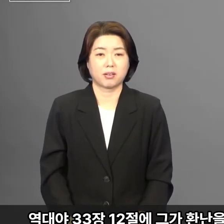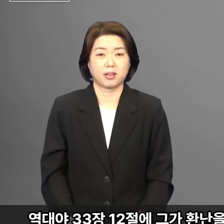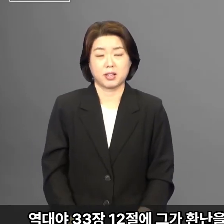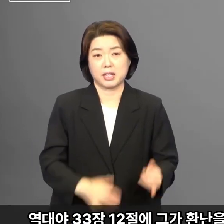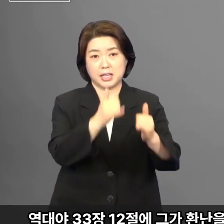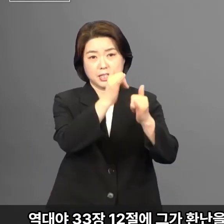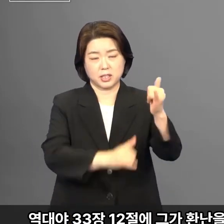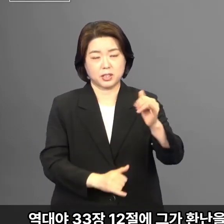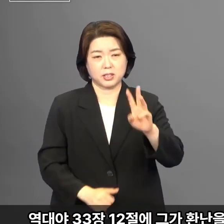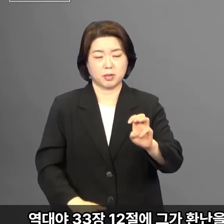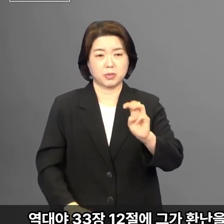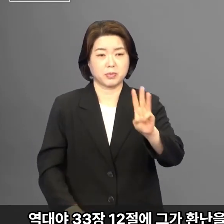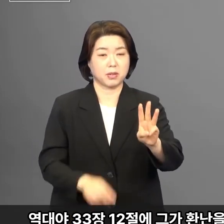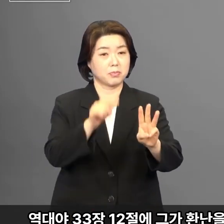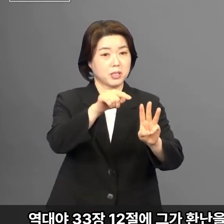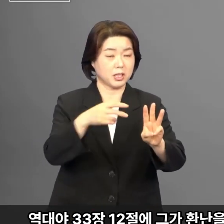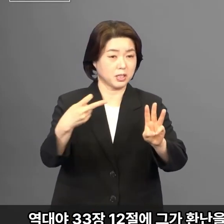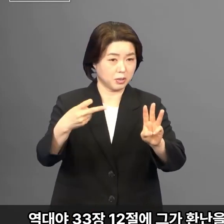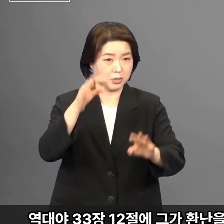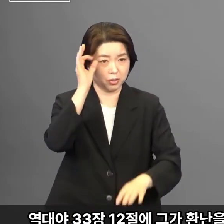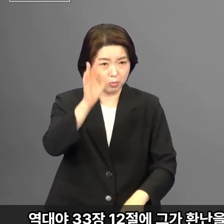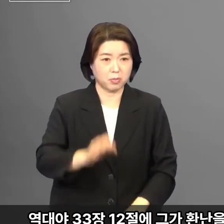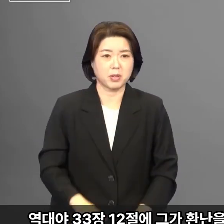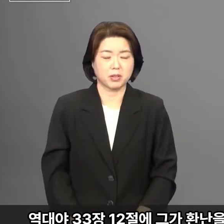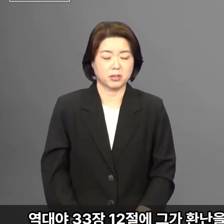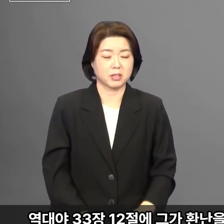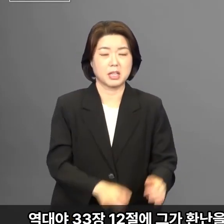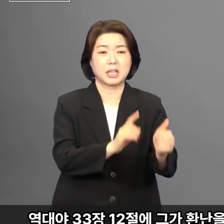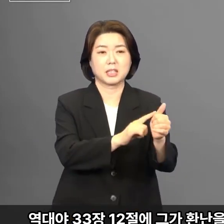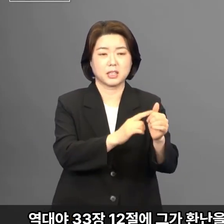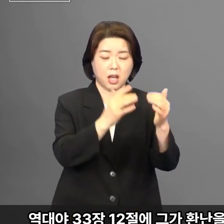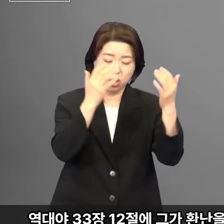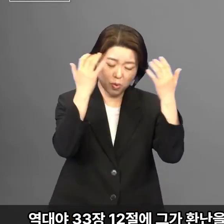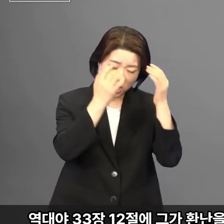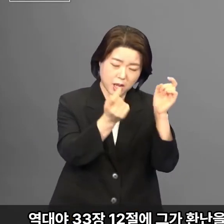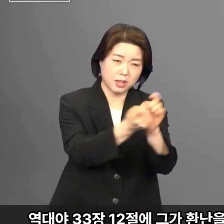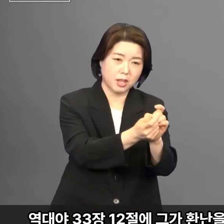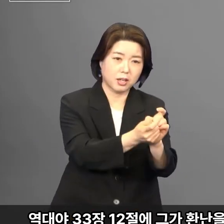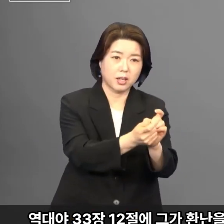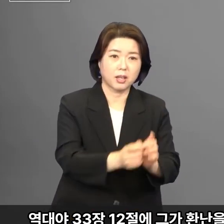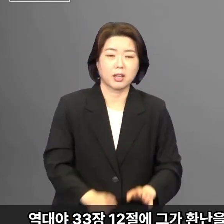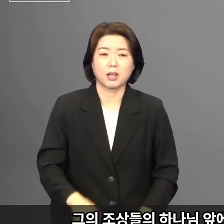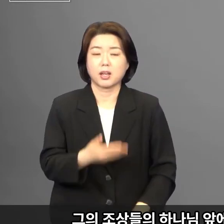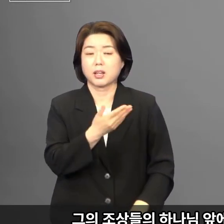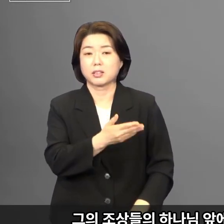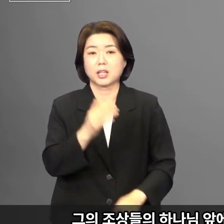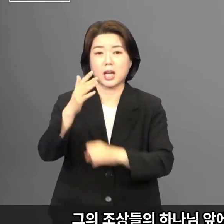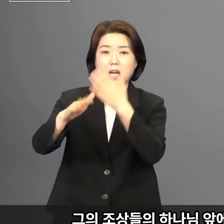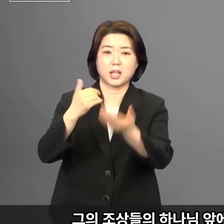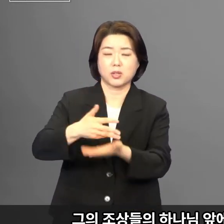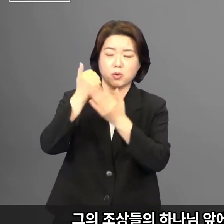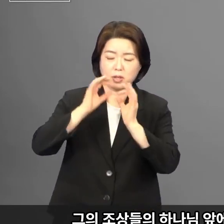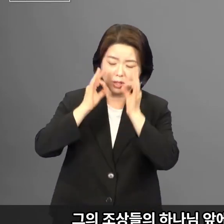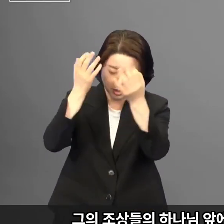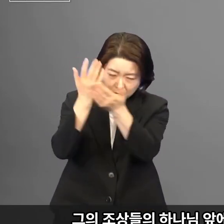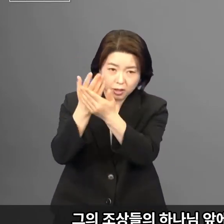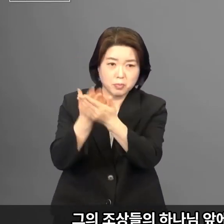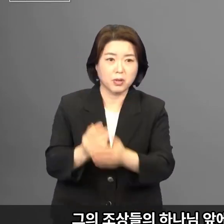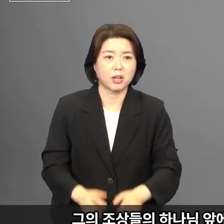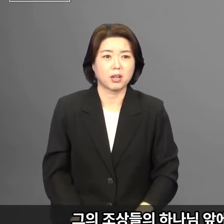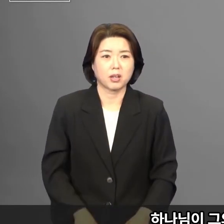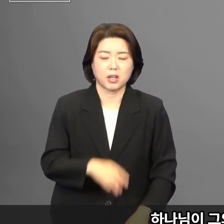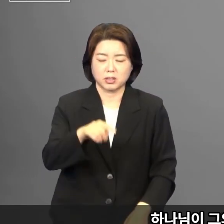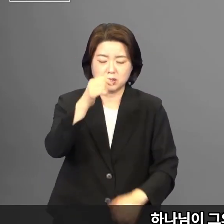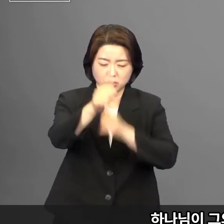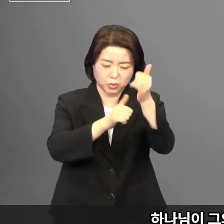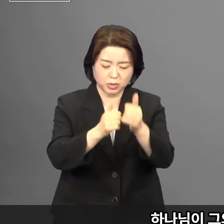역대하 33장 12절에 그가 환난을 당하여 그의 하나님 여호와께 간구하고 그의 조상들의 하나님 앞에 크게 겸손하게